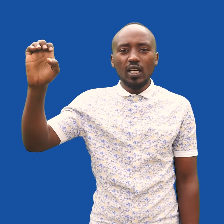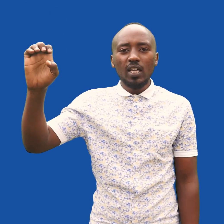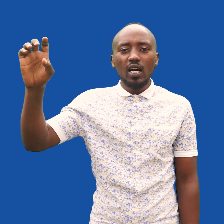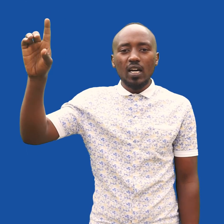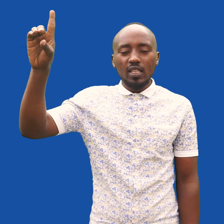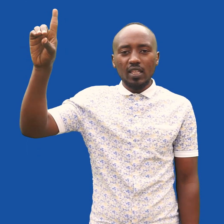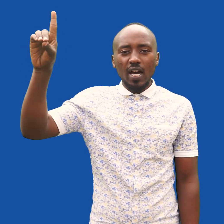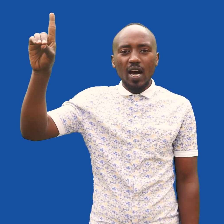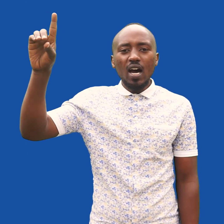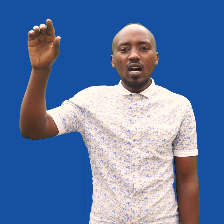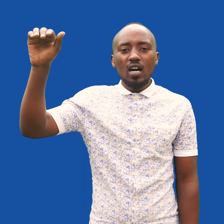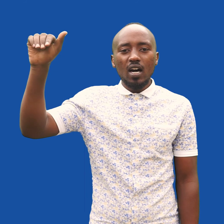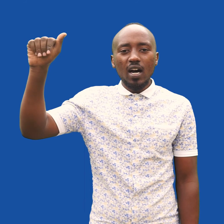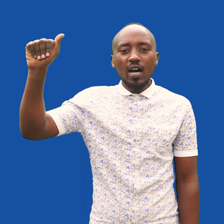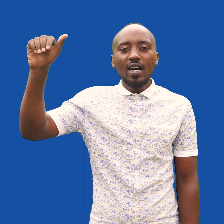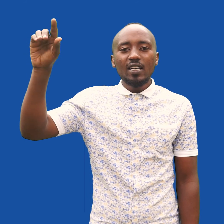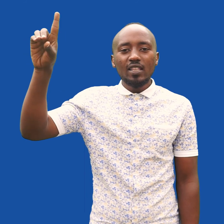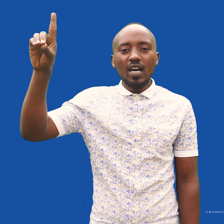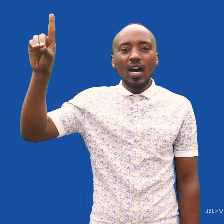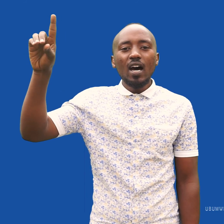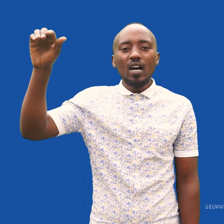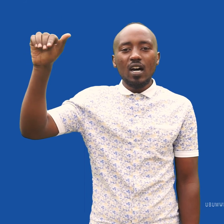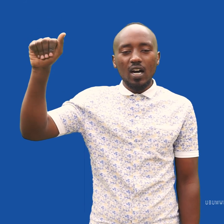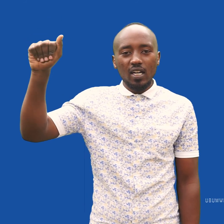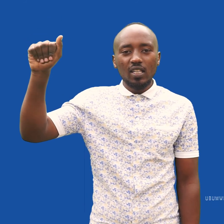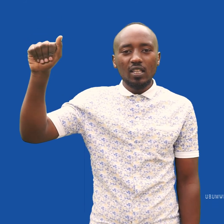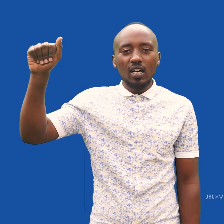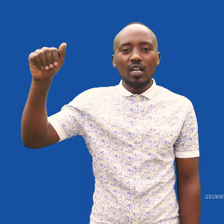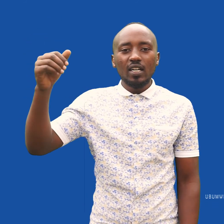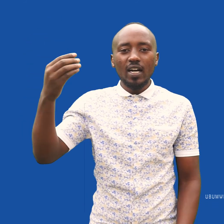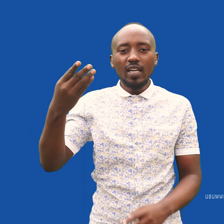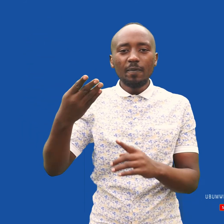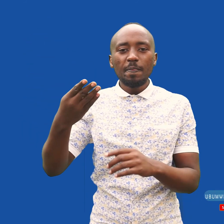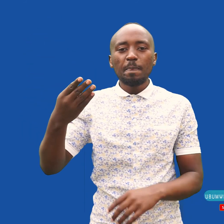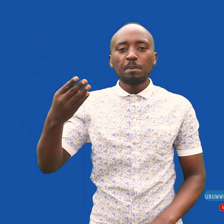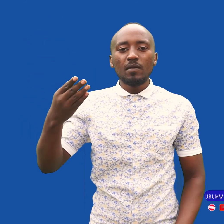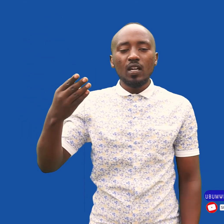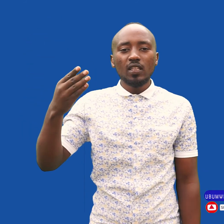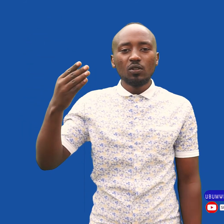dada. Da, a, da, a. Dada. Kane, gatatu.